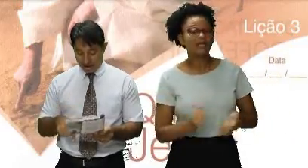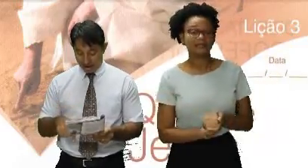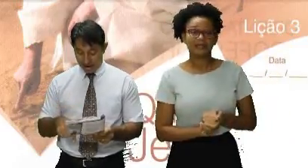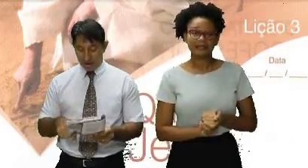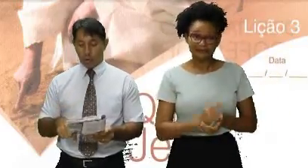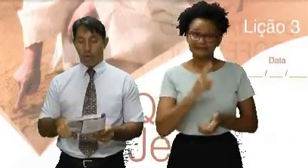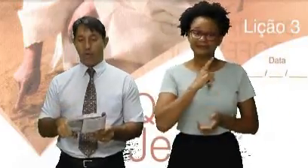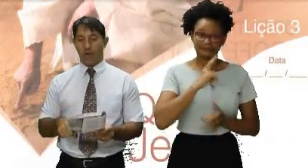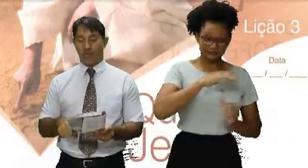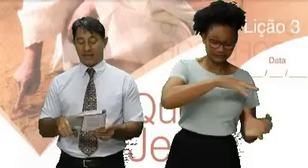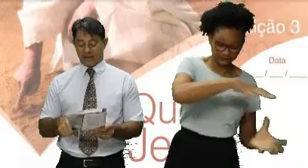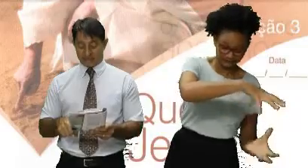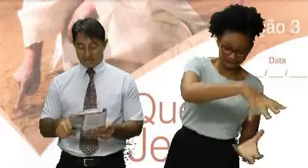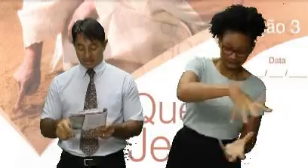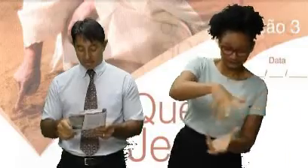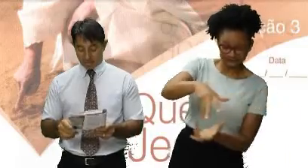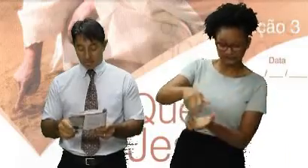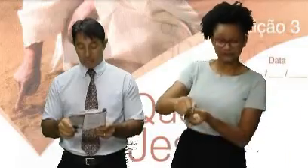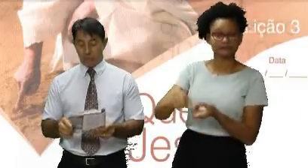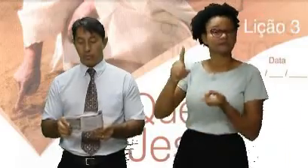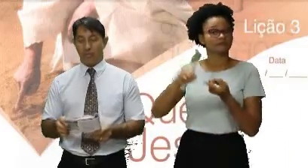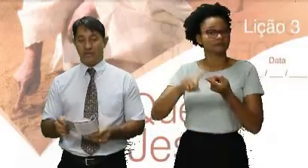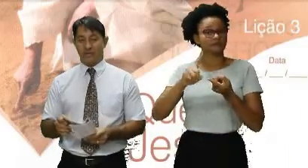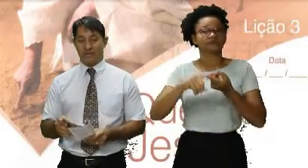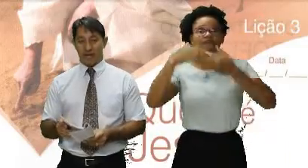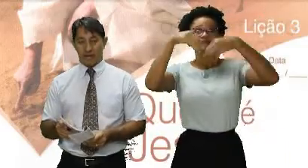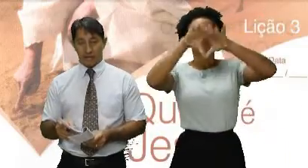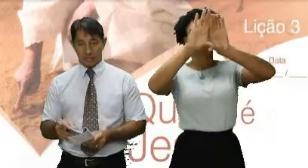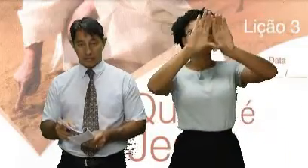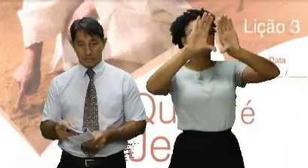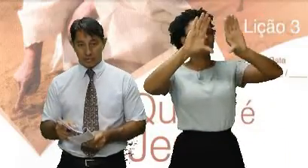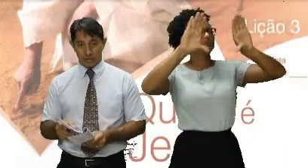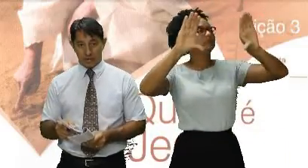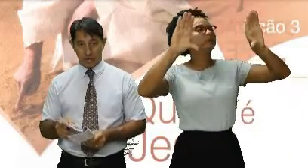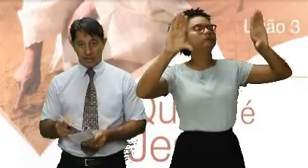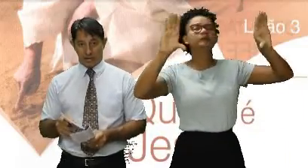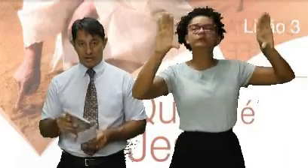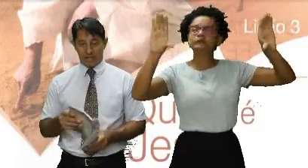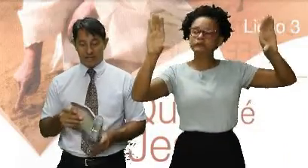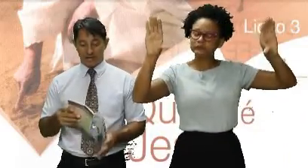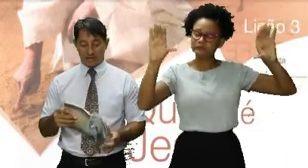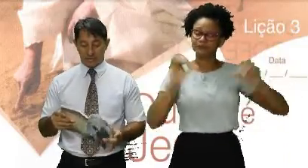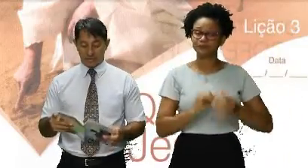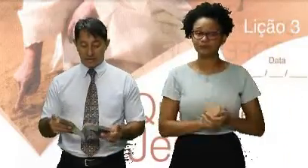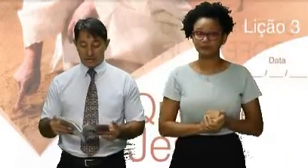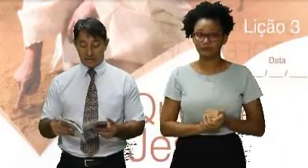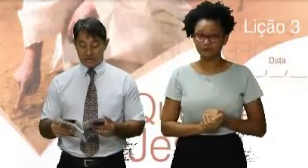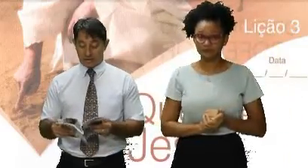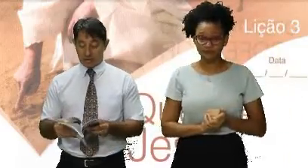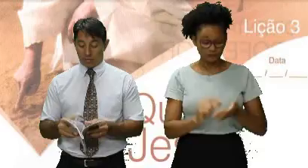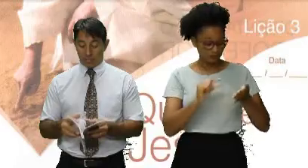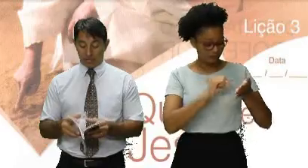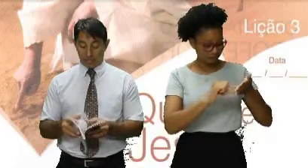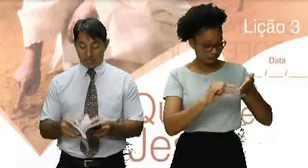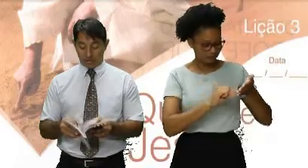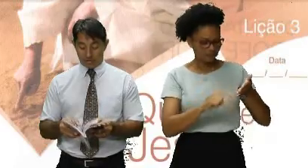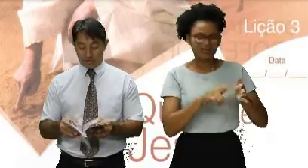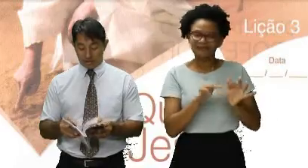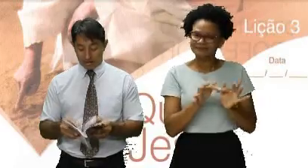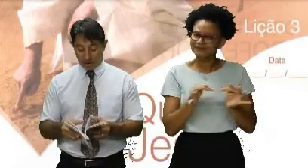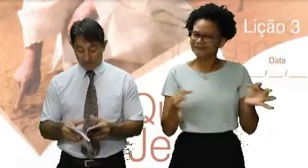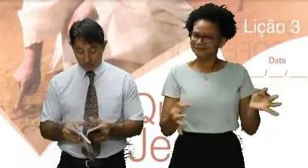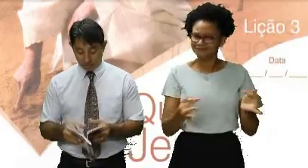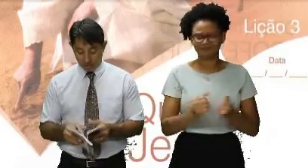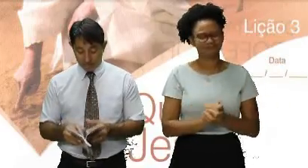na terra como as que estão nos céus. Esse versículo é muito simples que